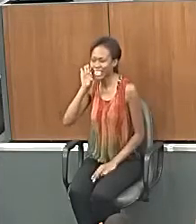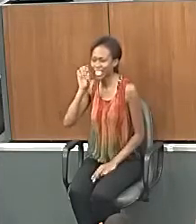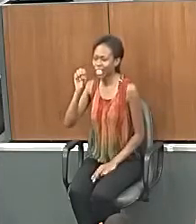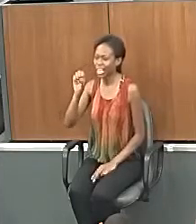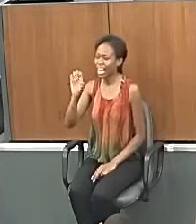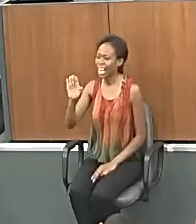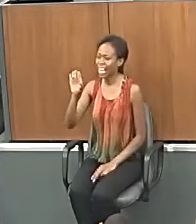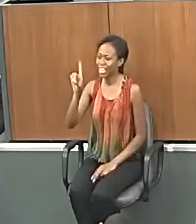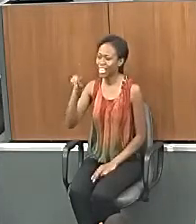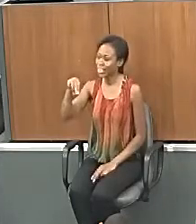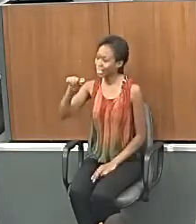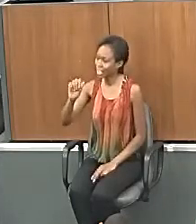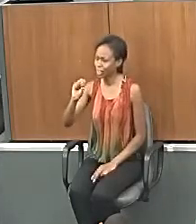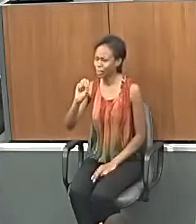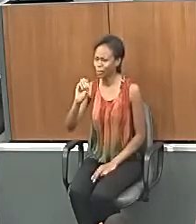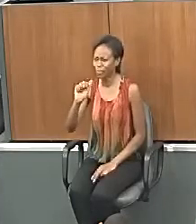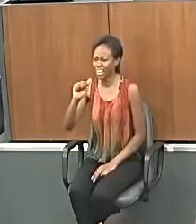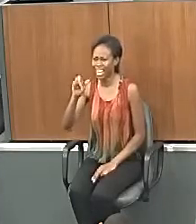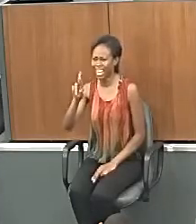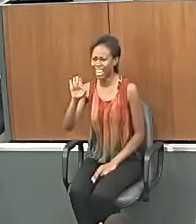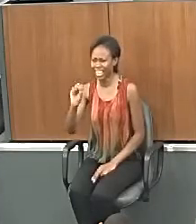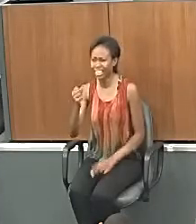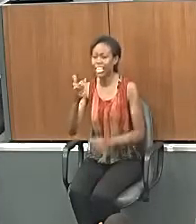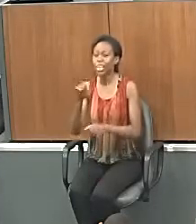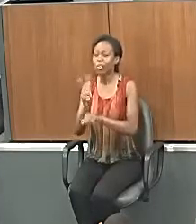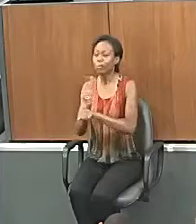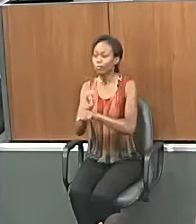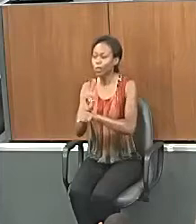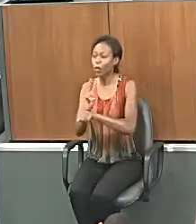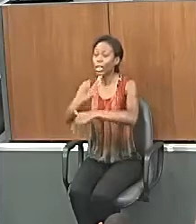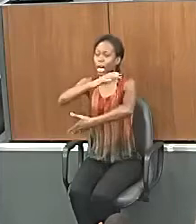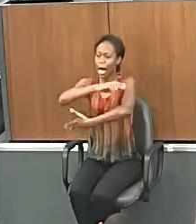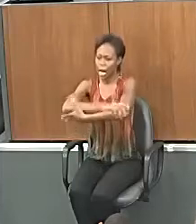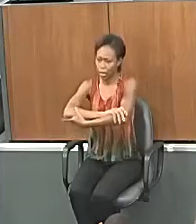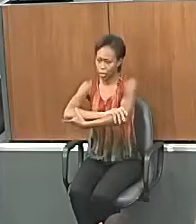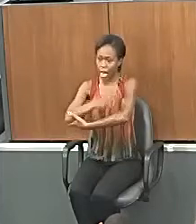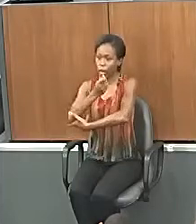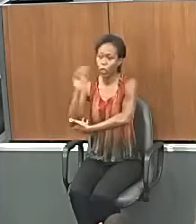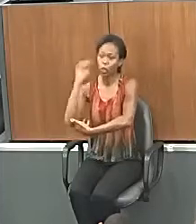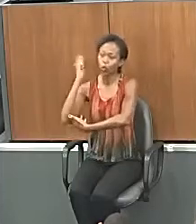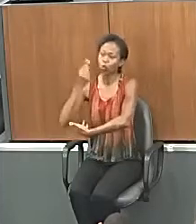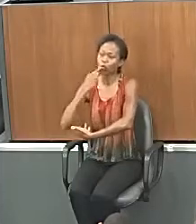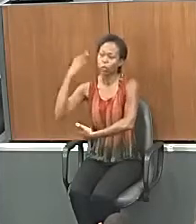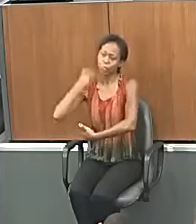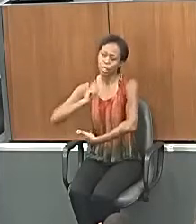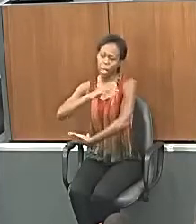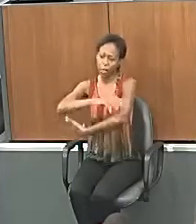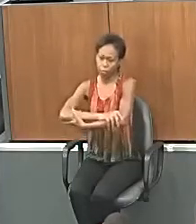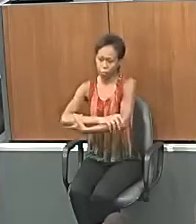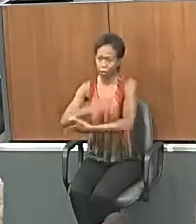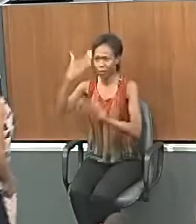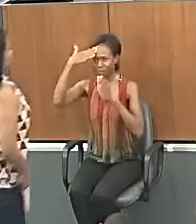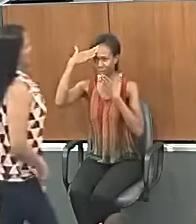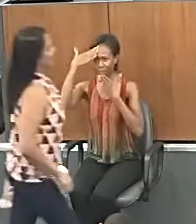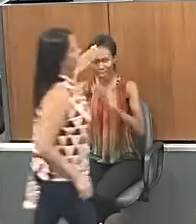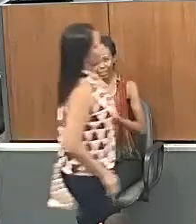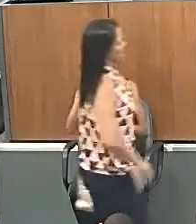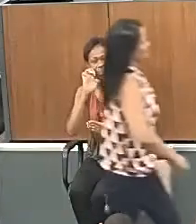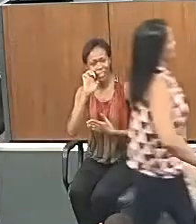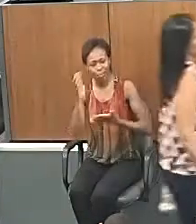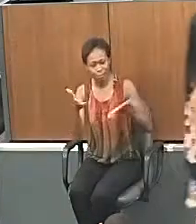dias supervisora da associação dos surdos de minas gerais édino obrigado edno por